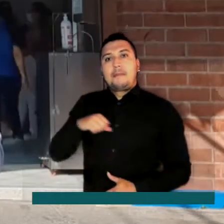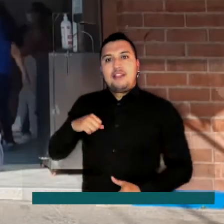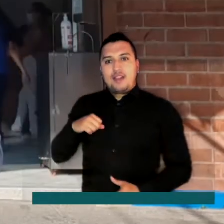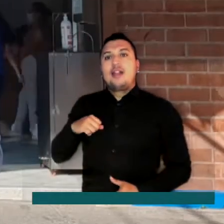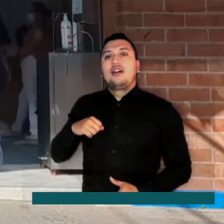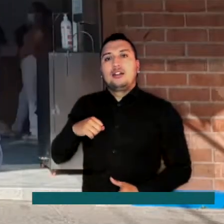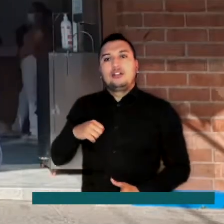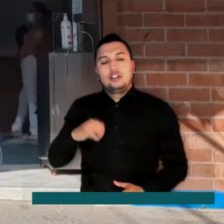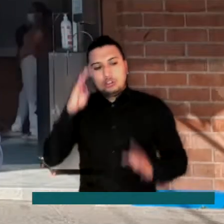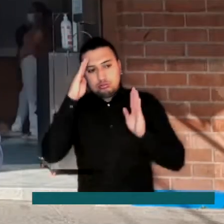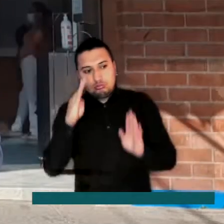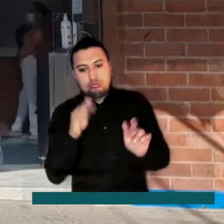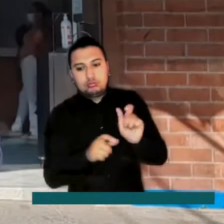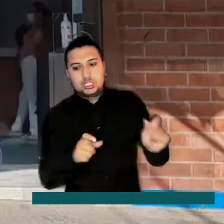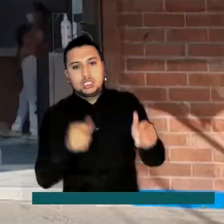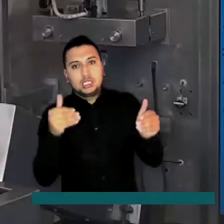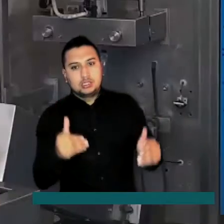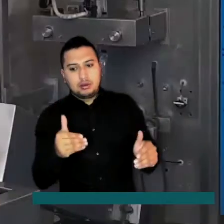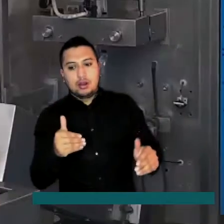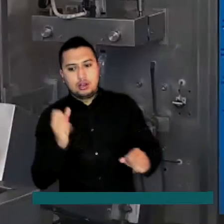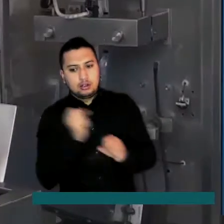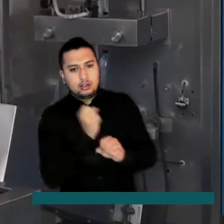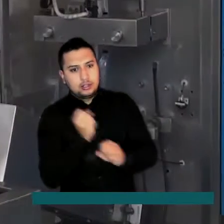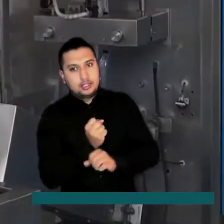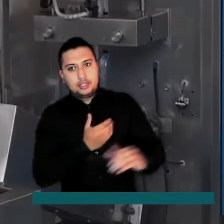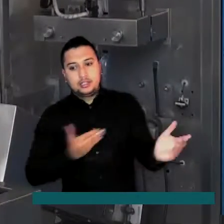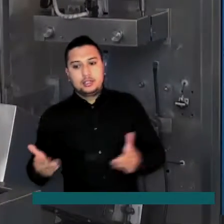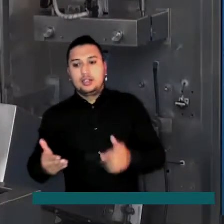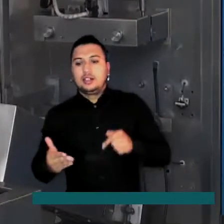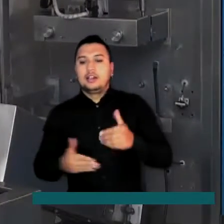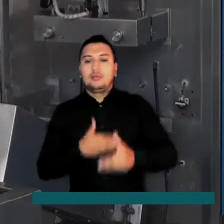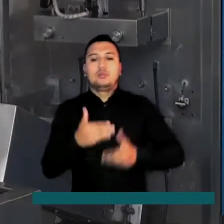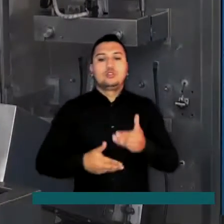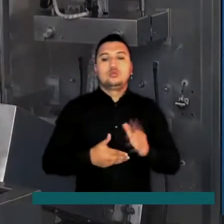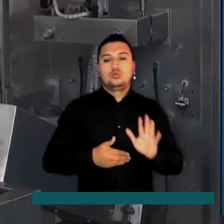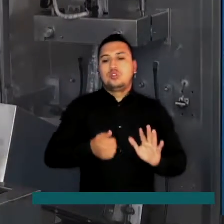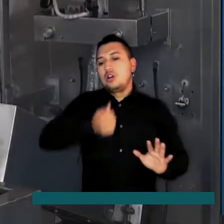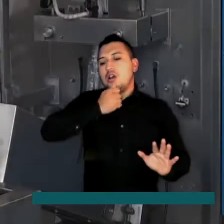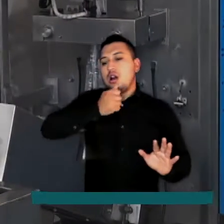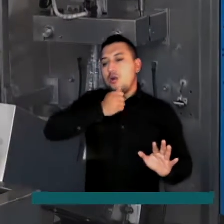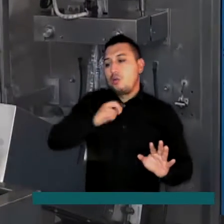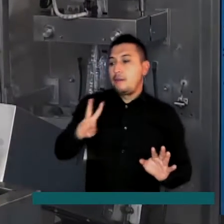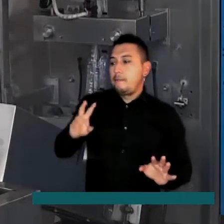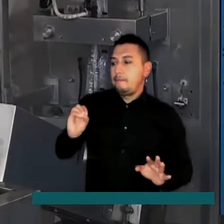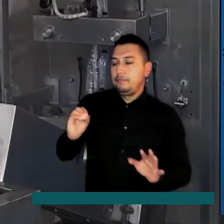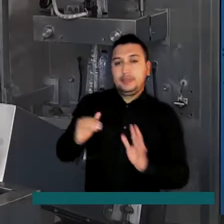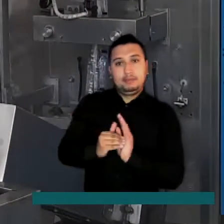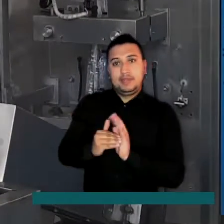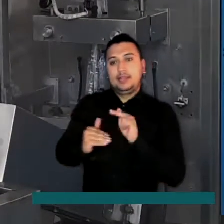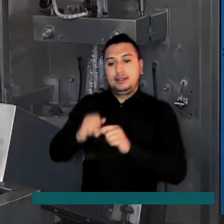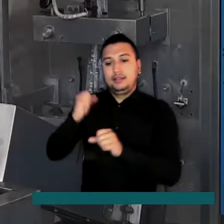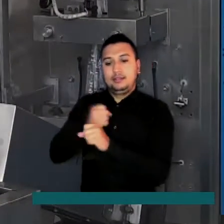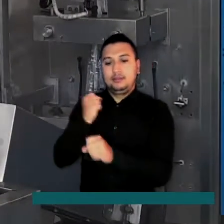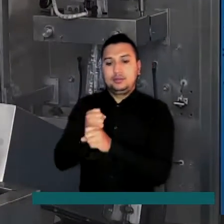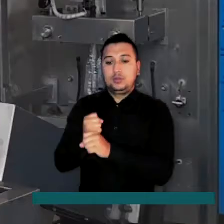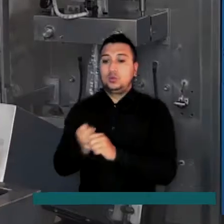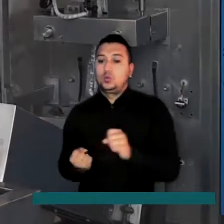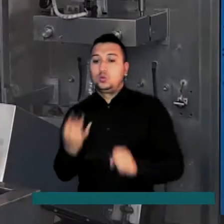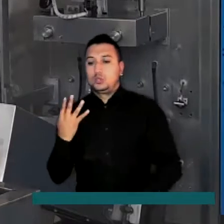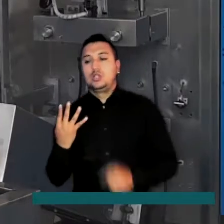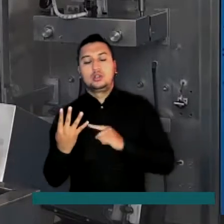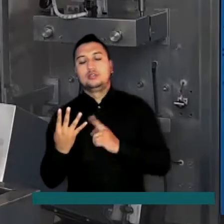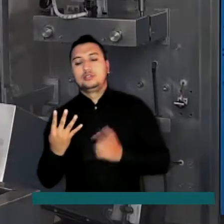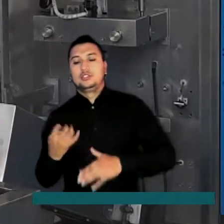generando empleo para personas en condiciones de discapacidad. La empresa de procesamiento de agua tiene una planta alrededor de 20 trabajadores. De estos, 4 tienen